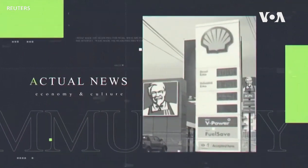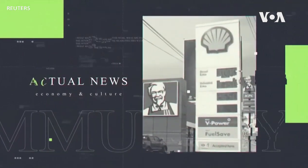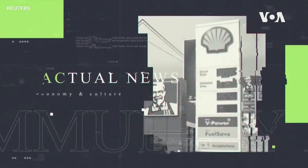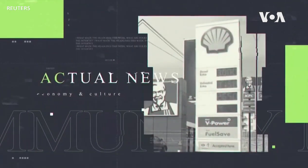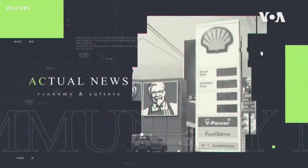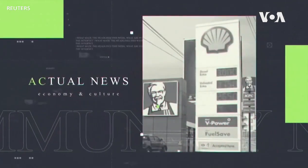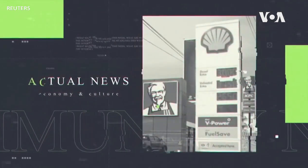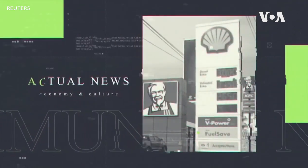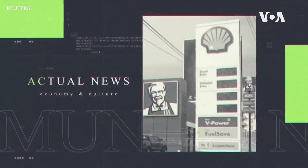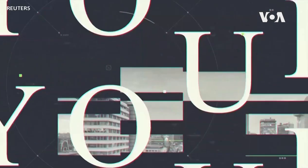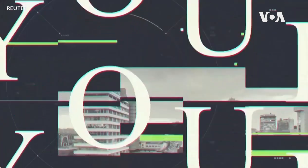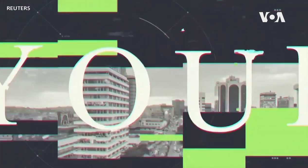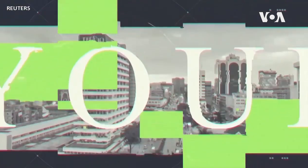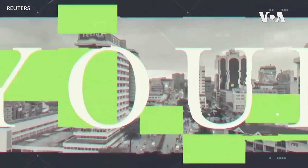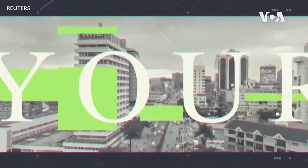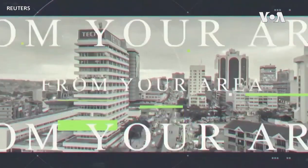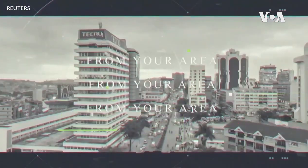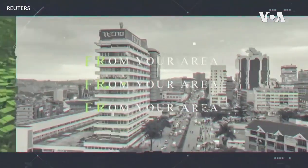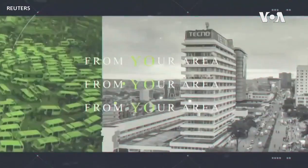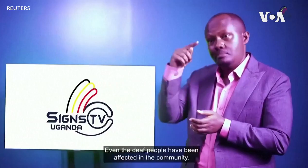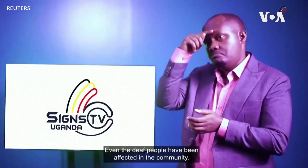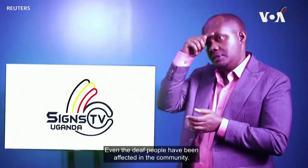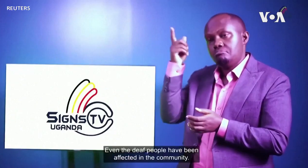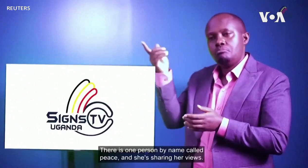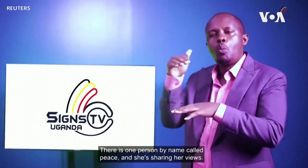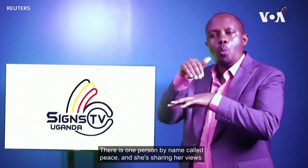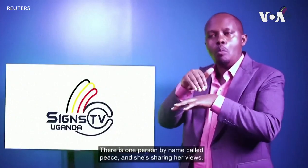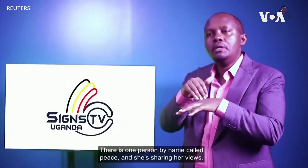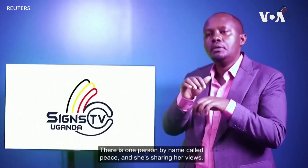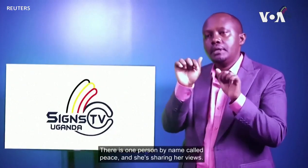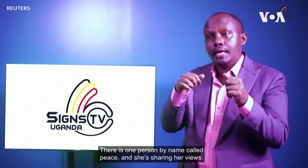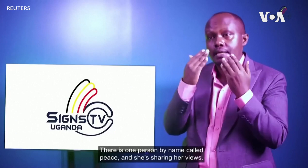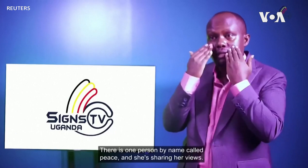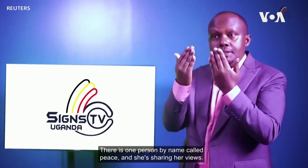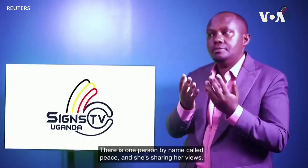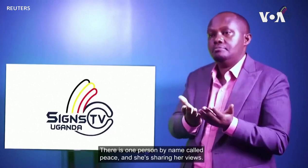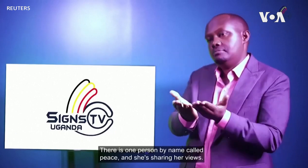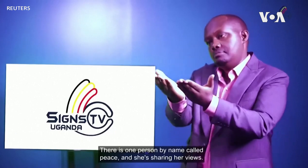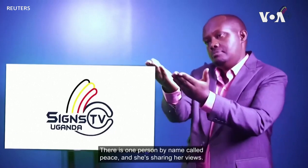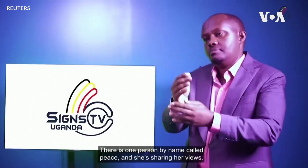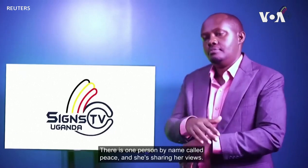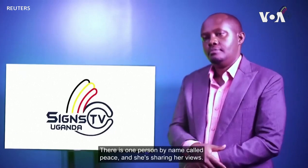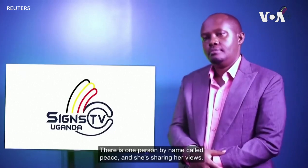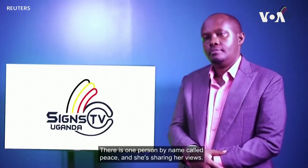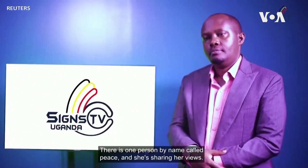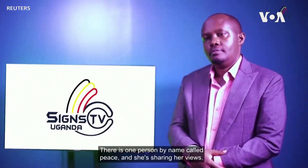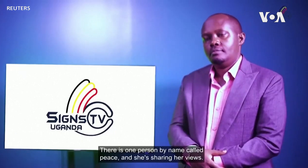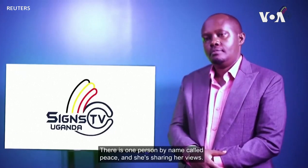un interprète en langue des signes qui avance lentement pour suivre le rythme des présentateurs. L'écran affiche également des sous-titres.